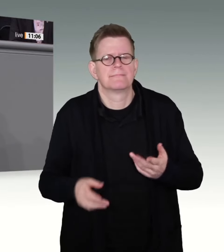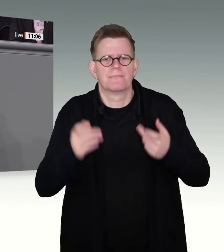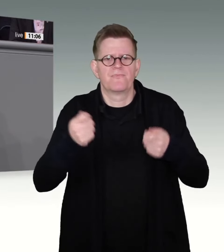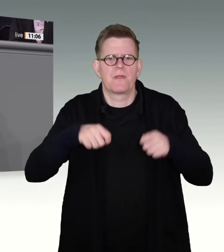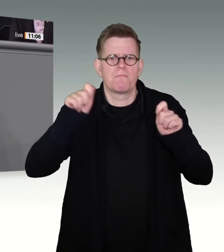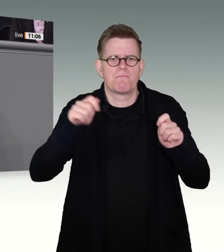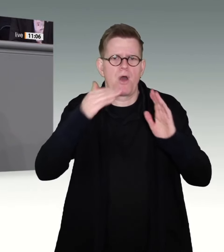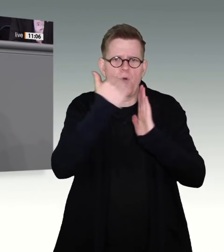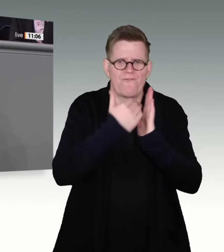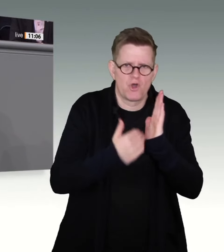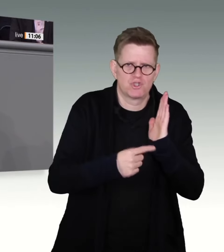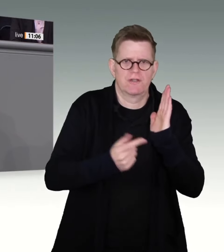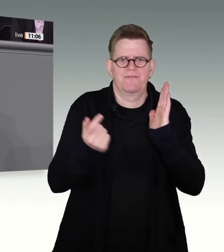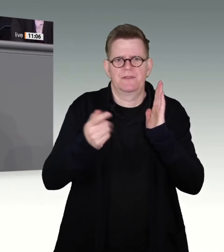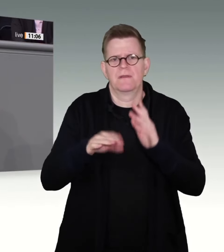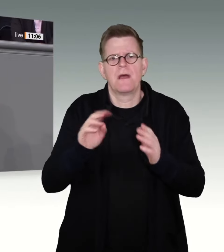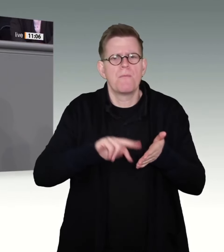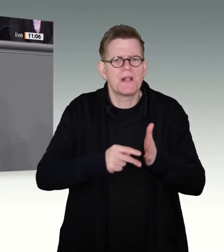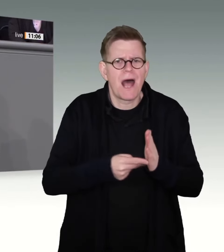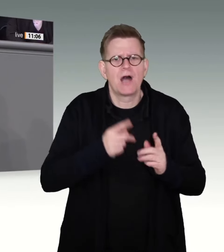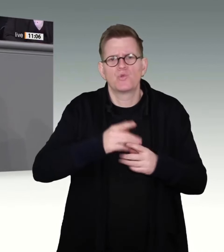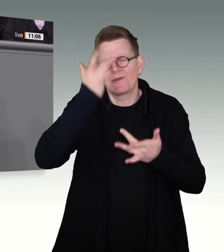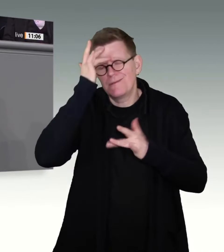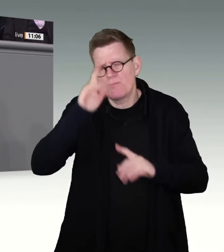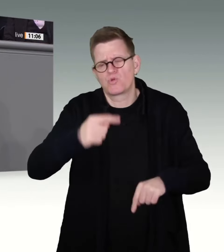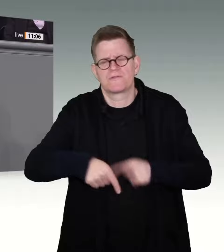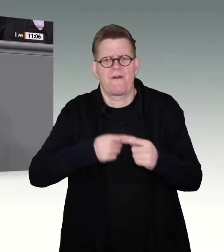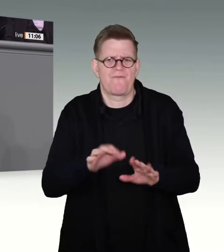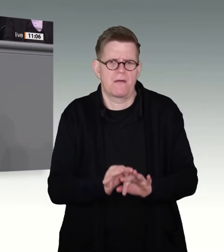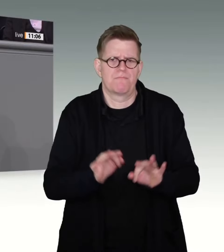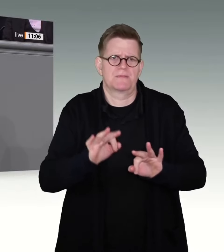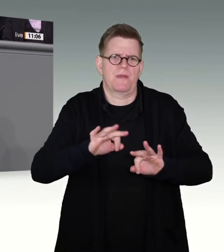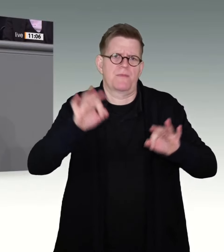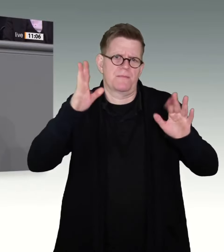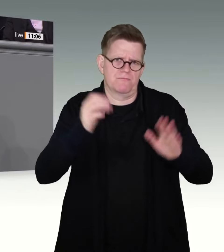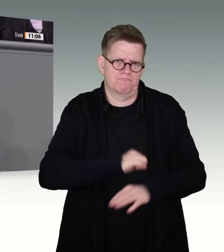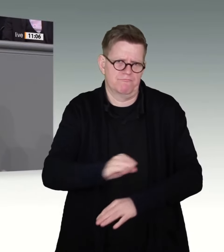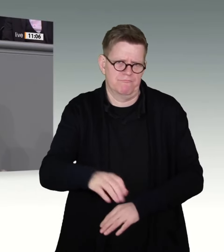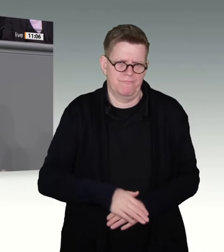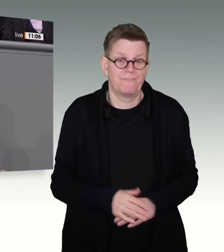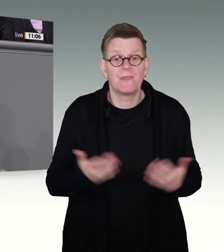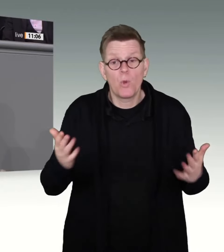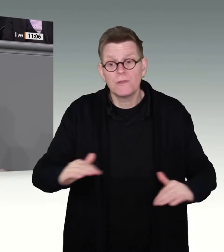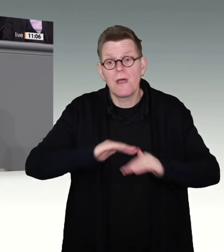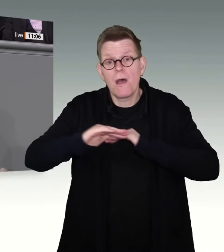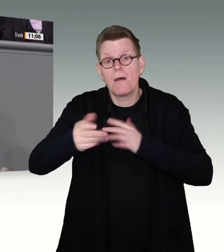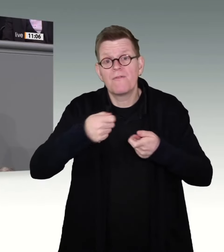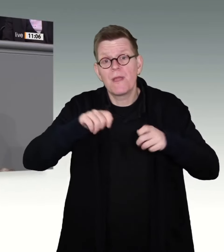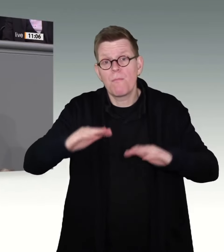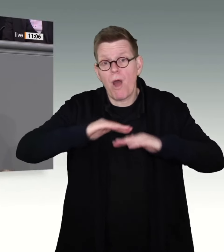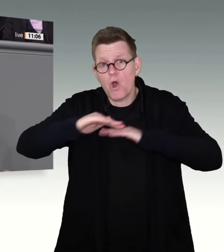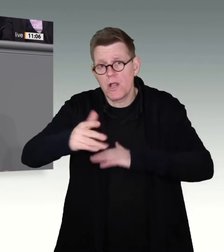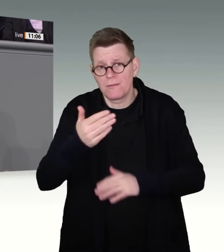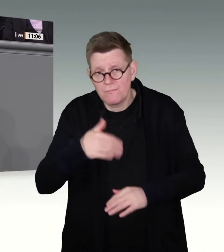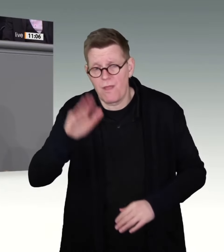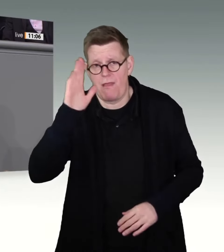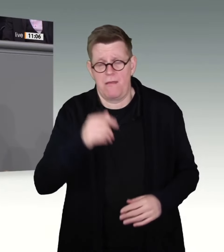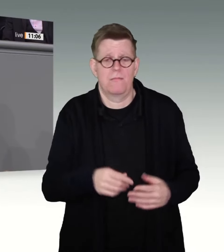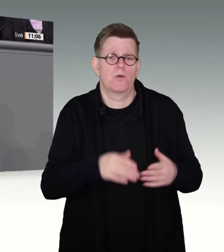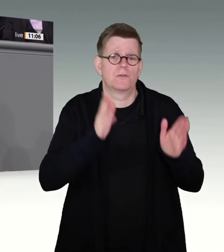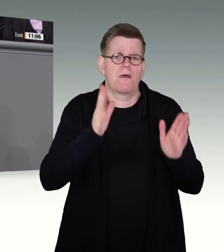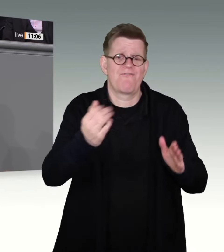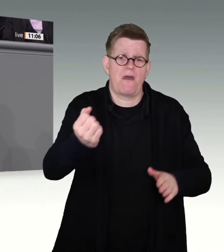Verbesserung der Planungs und Genehmigungserfahrung, natürlich schaffen von mehr Bauland und die Qualifizierung der Fachkräfte